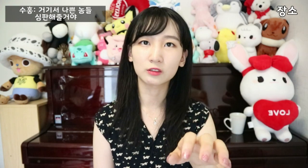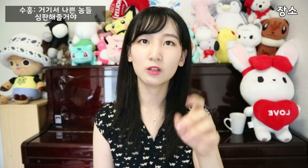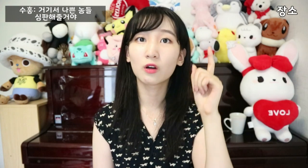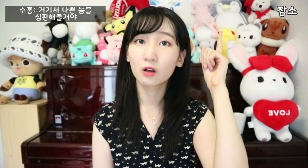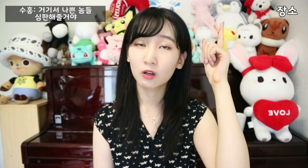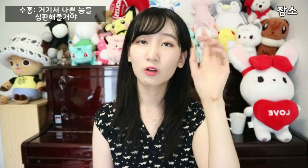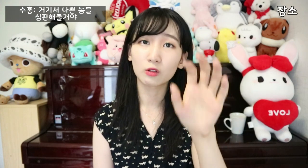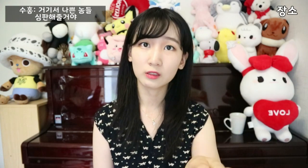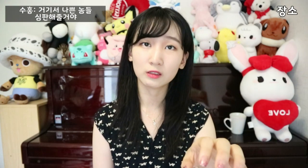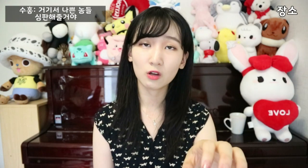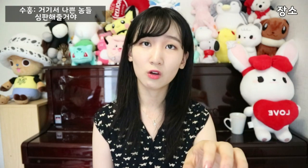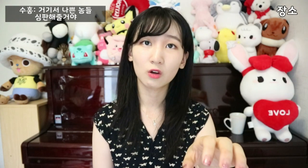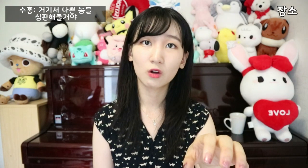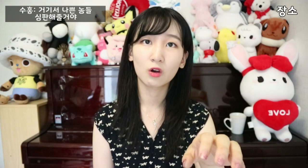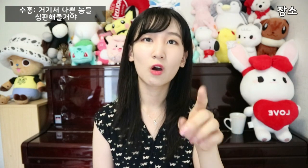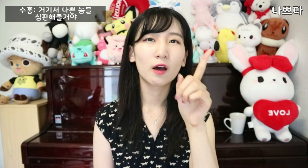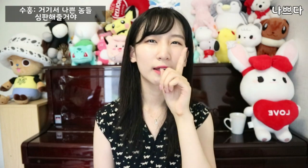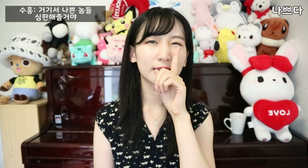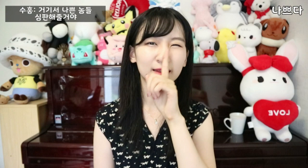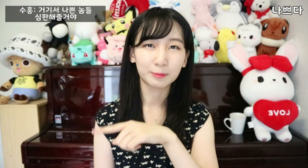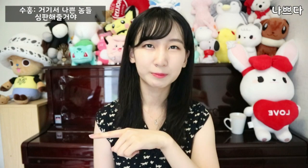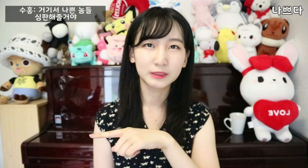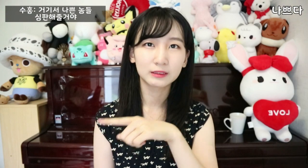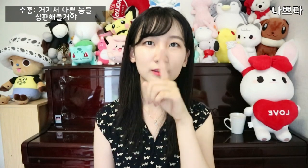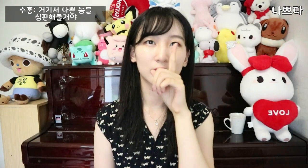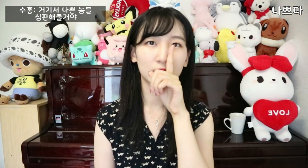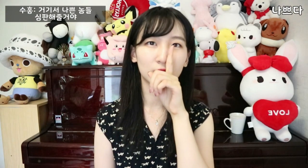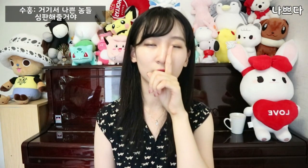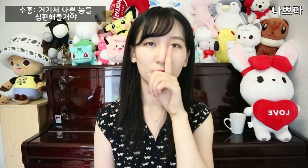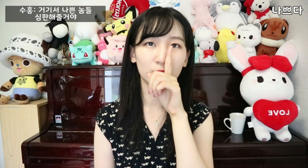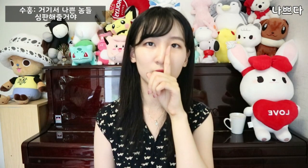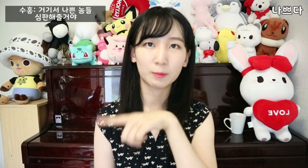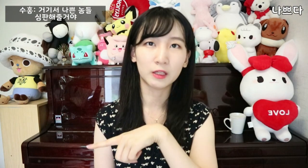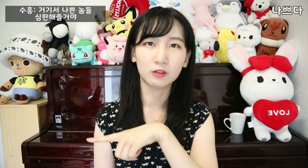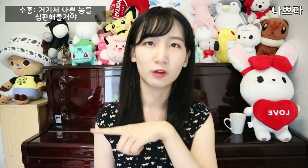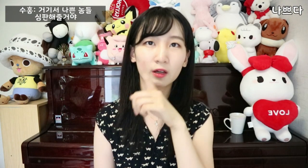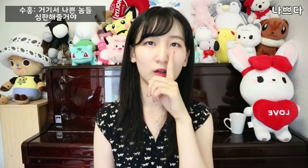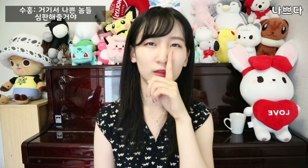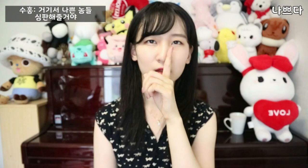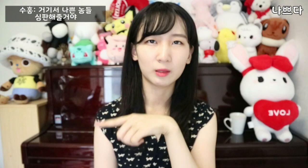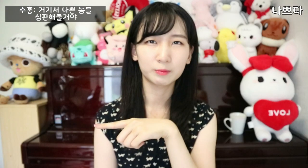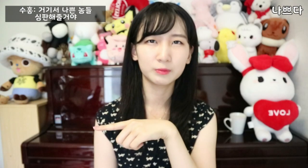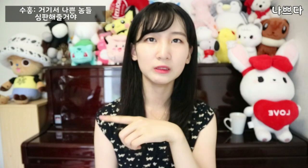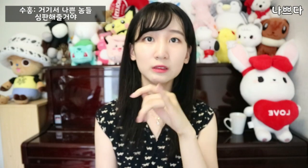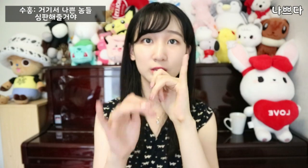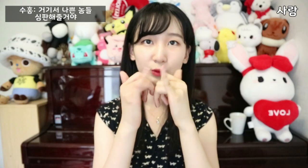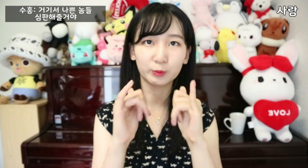거죠. 거기에서 나쁜. 이렇게 코를 이렇게 베는 거예요. 나쁜